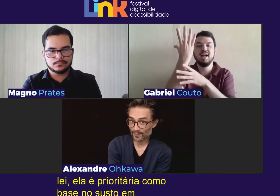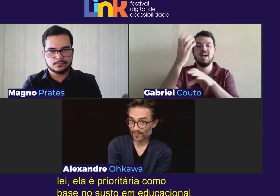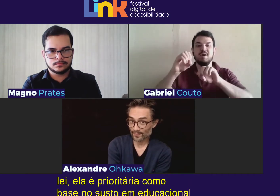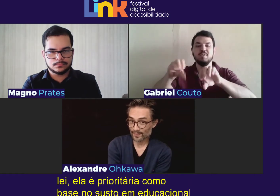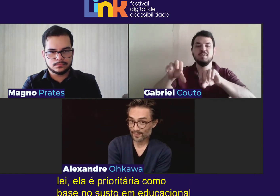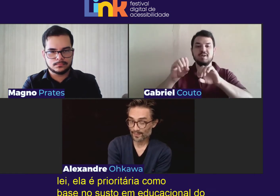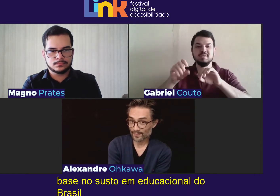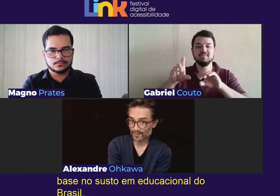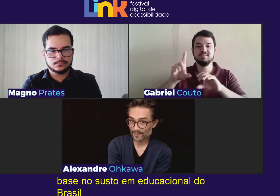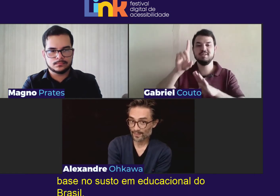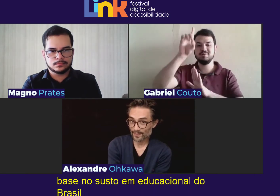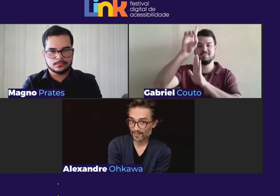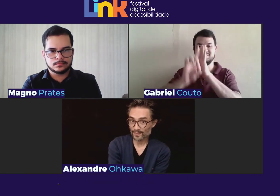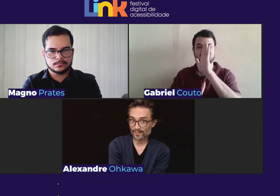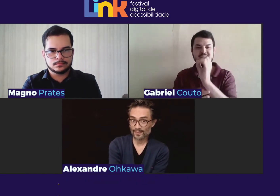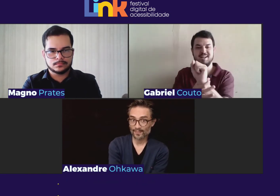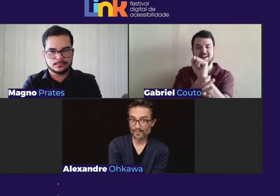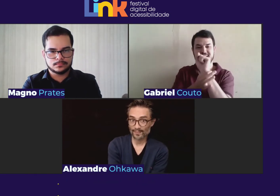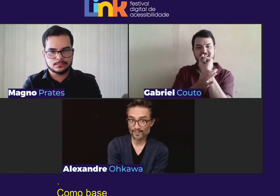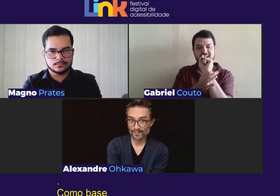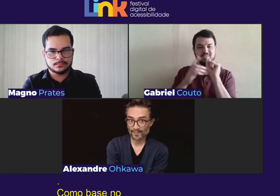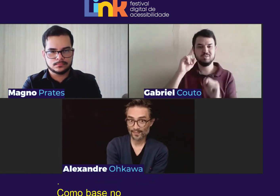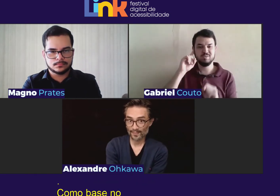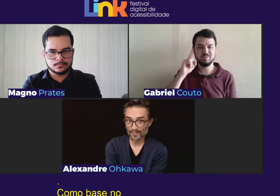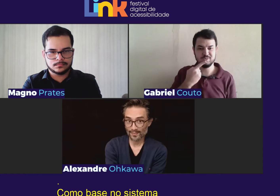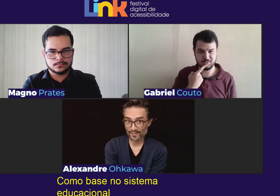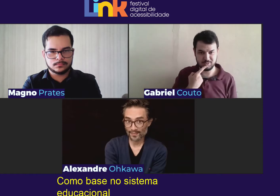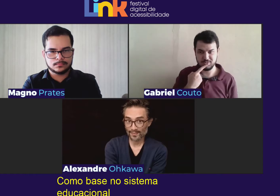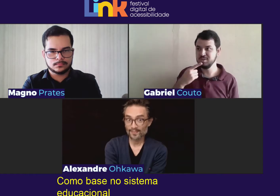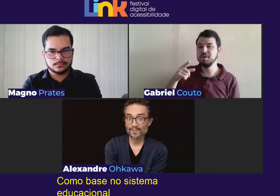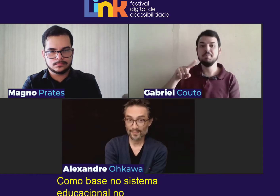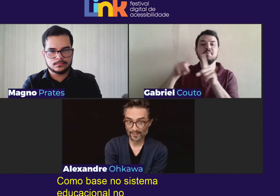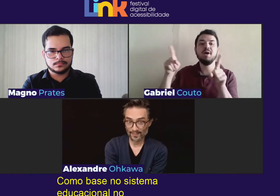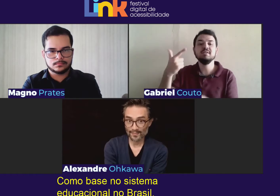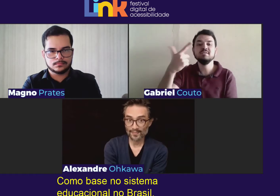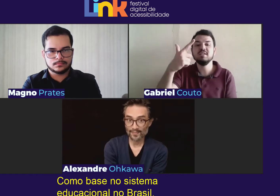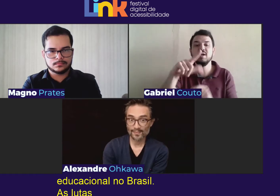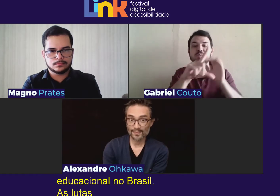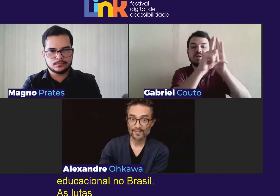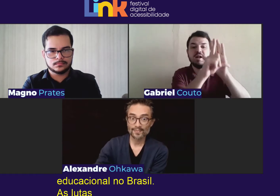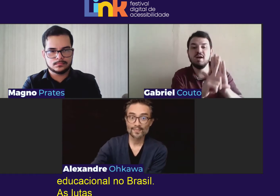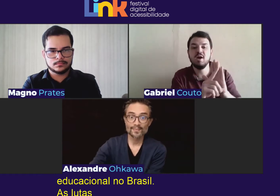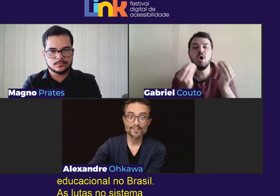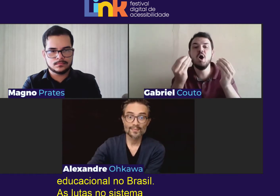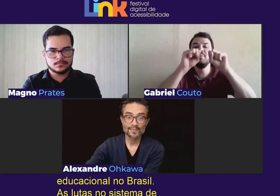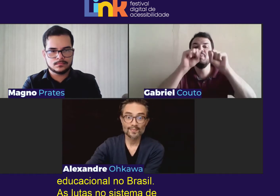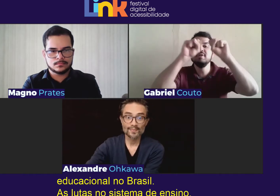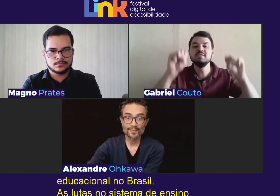As lutas, né, no sistema de ensino, elas garantem ao